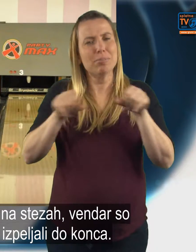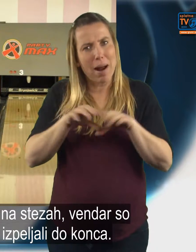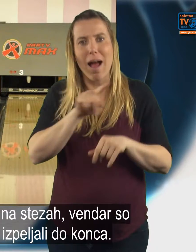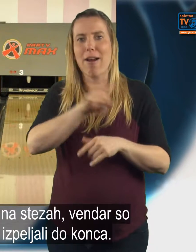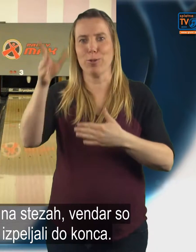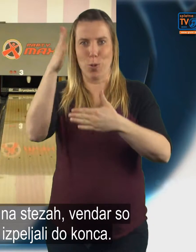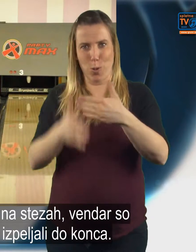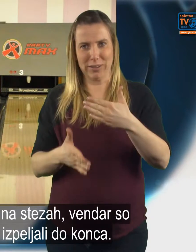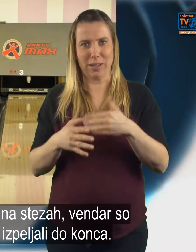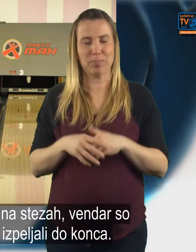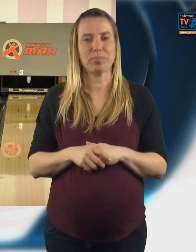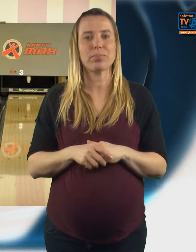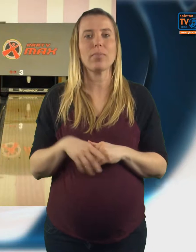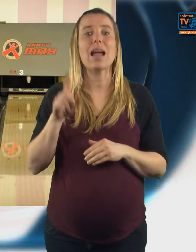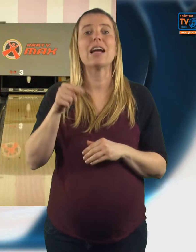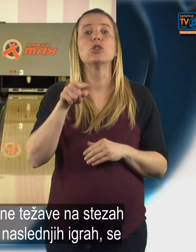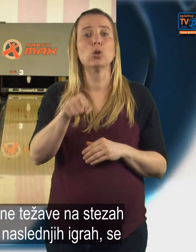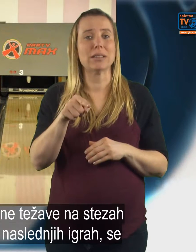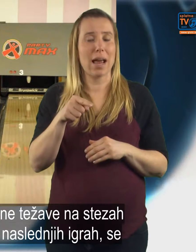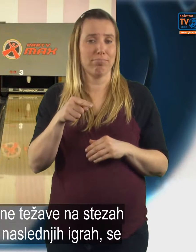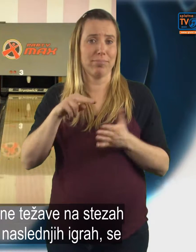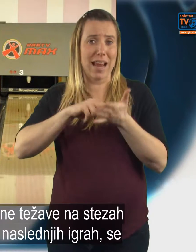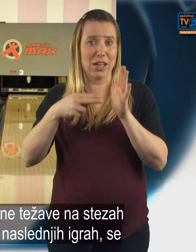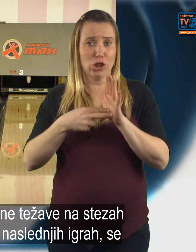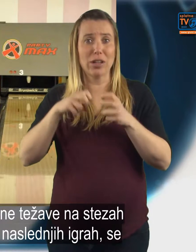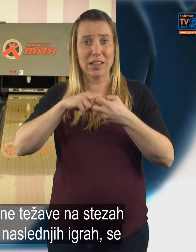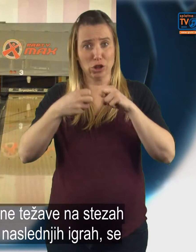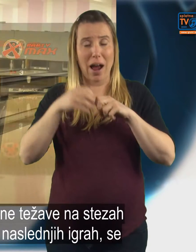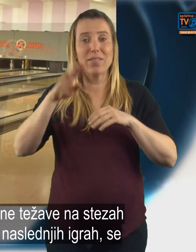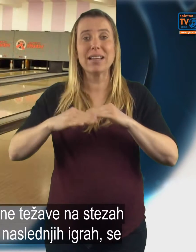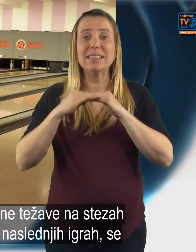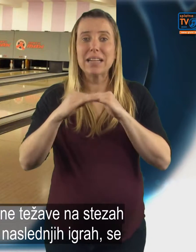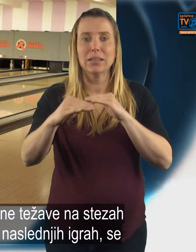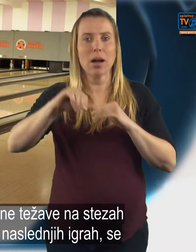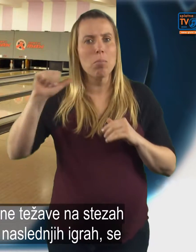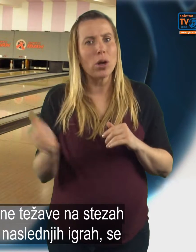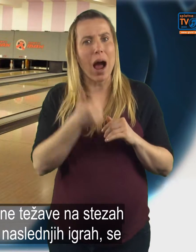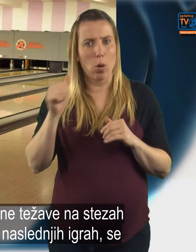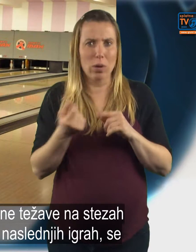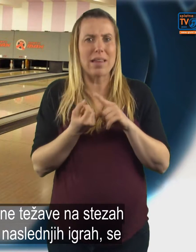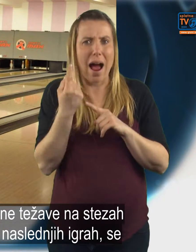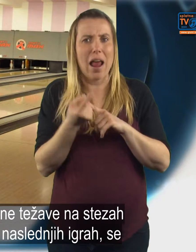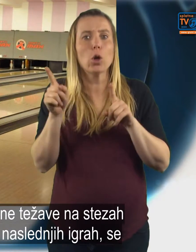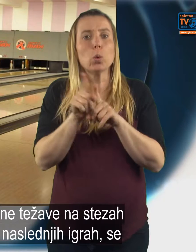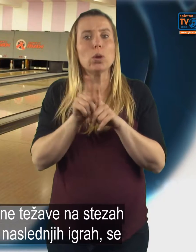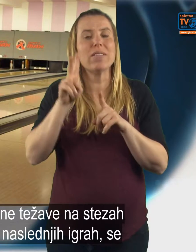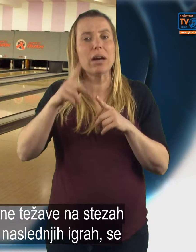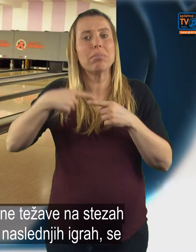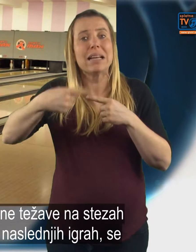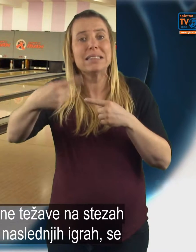do konca. Ker so se tehnične težave na stezah pojavljale tudi v naslednjih igrah, se je